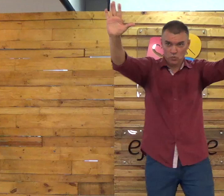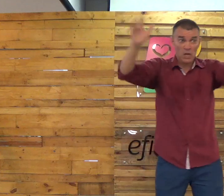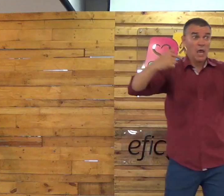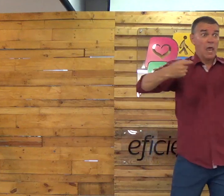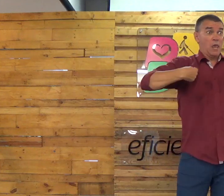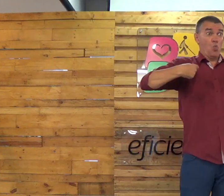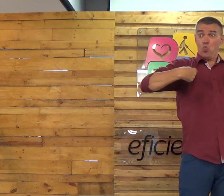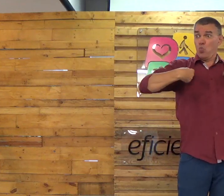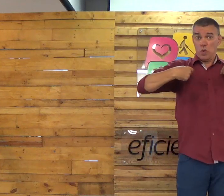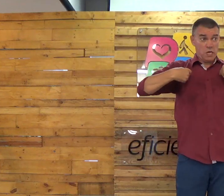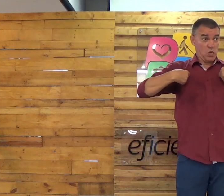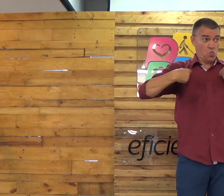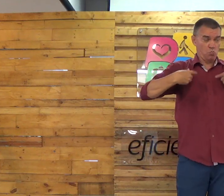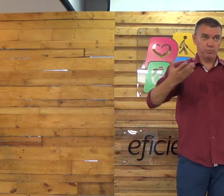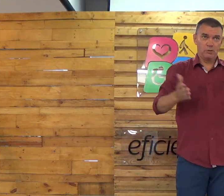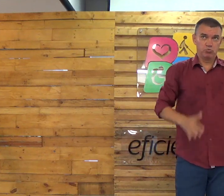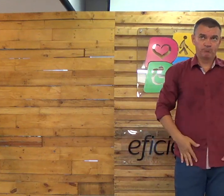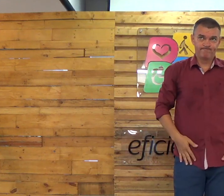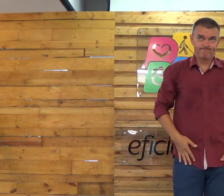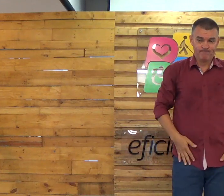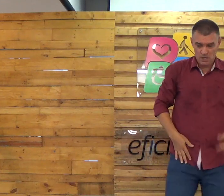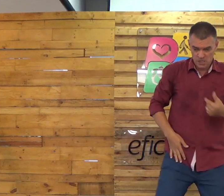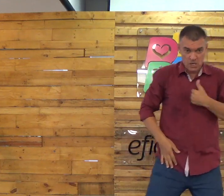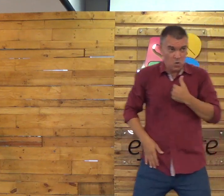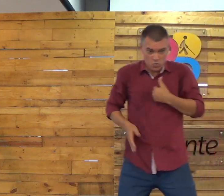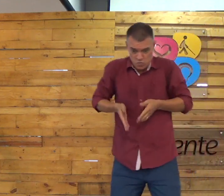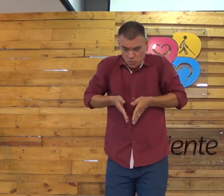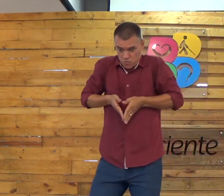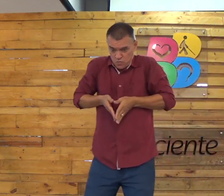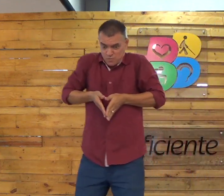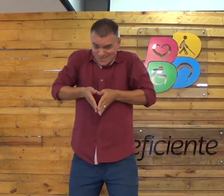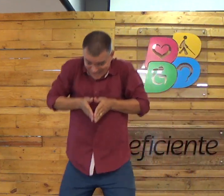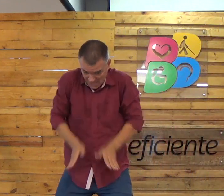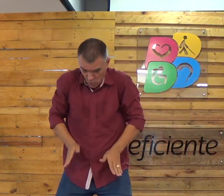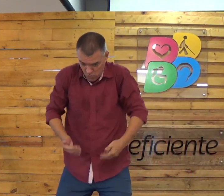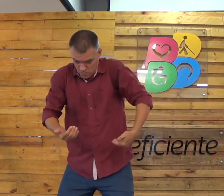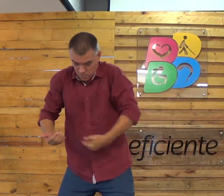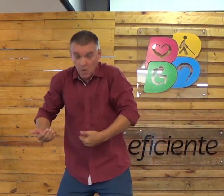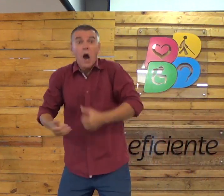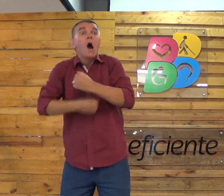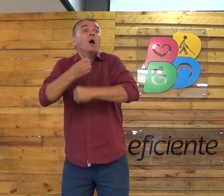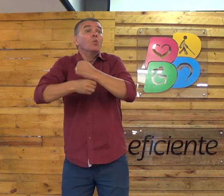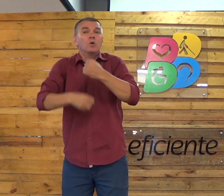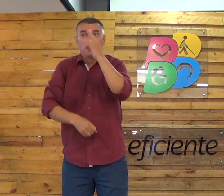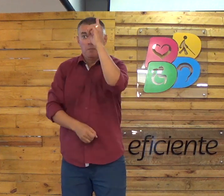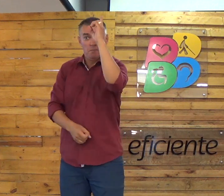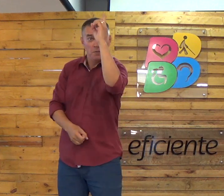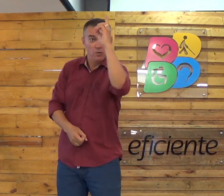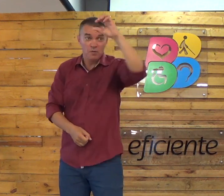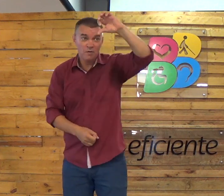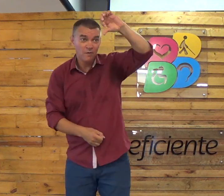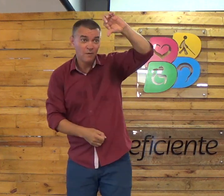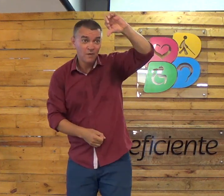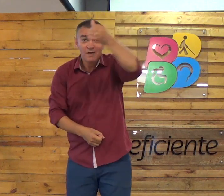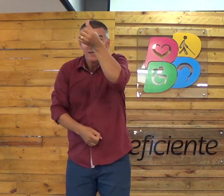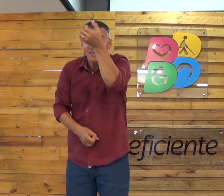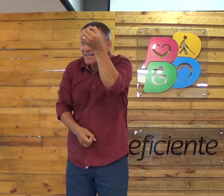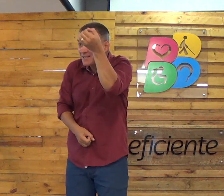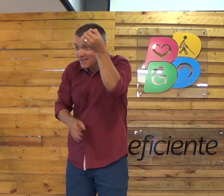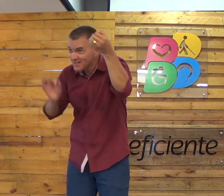Ó, presta atenção, por exemplo, eu nasci, né, eu nasci no ano de